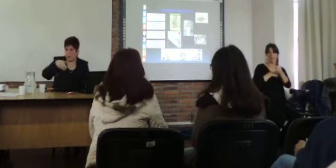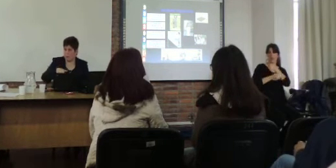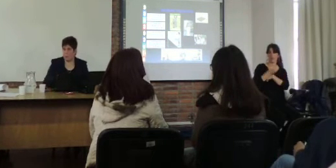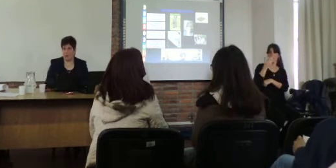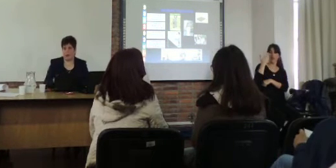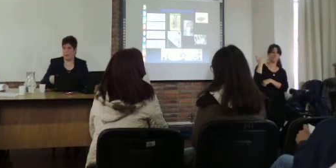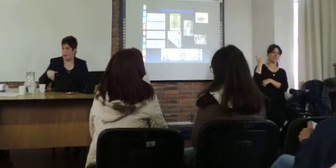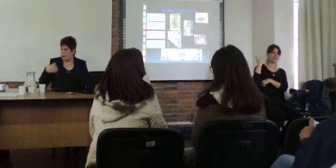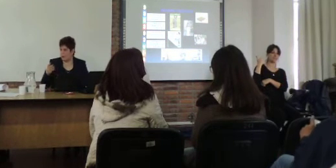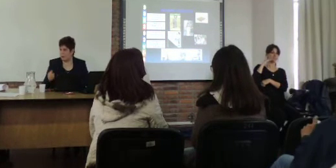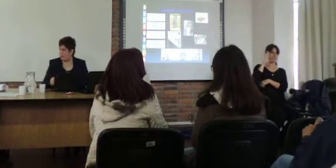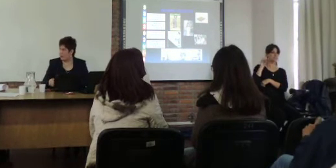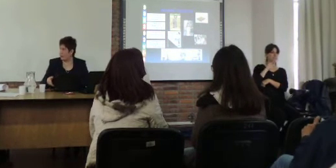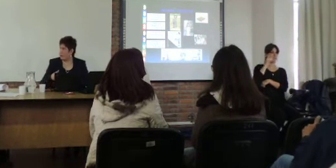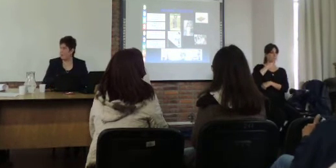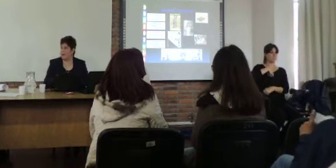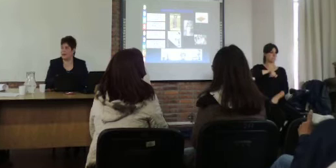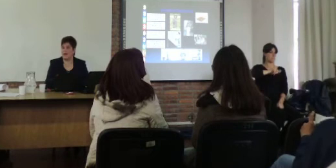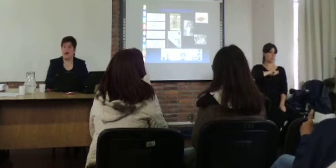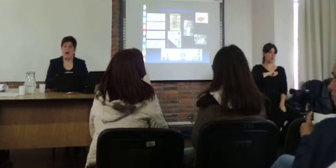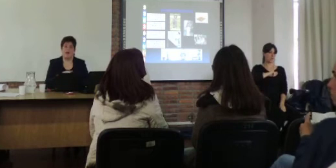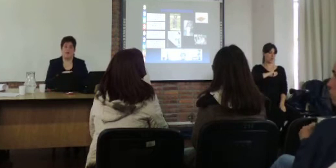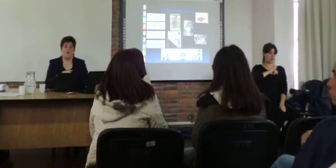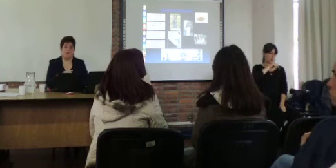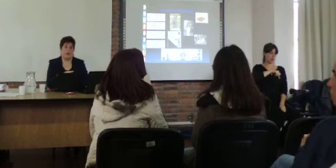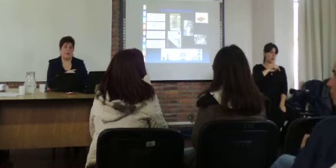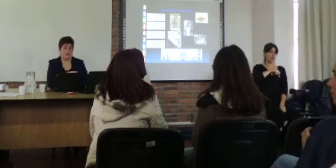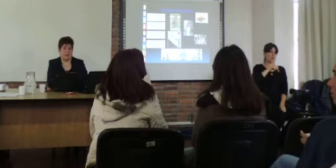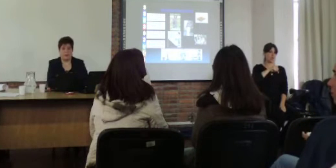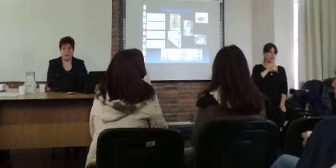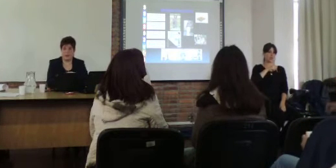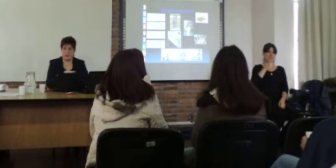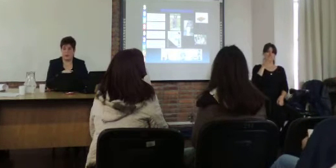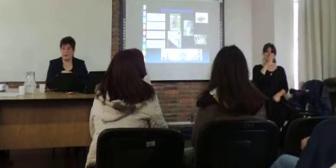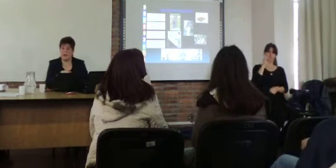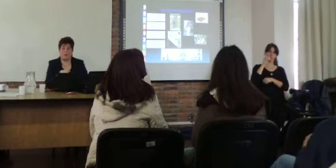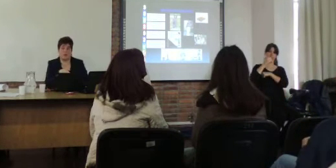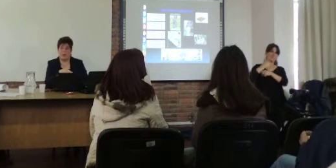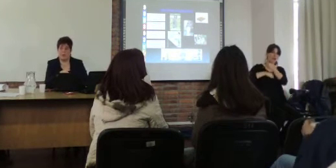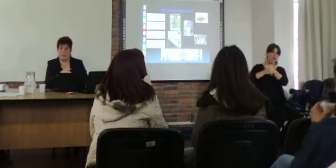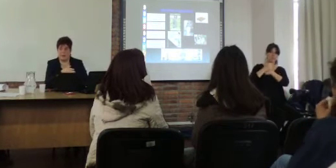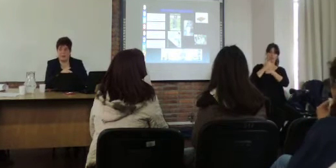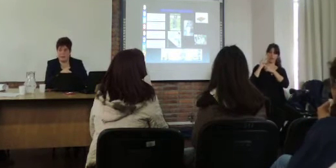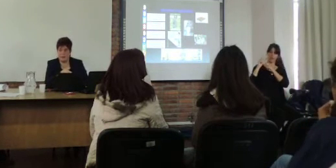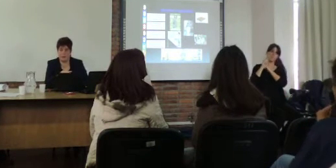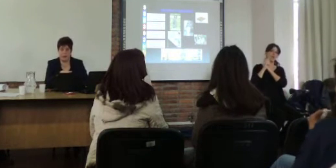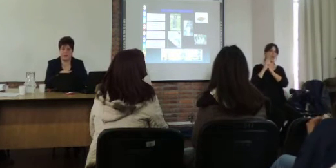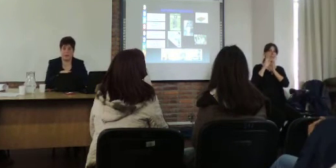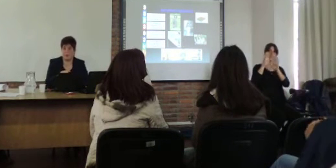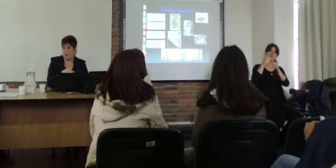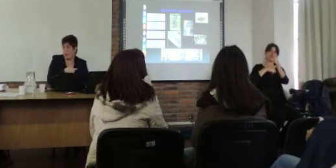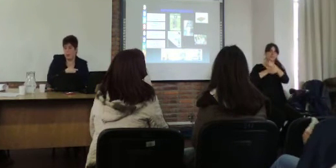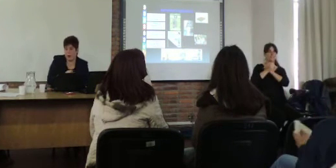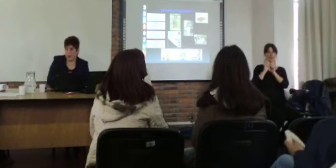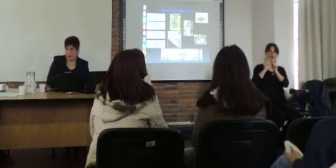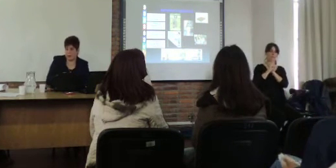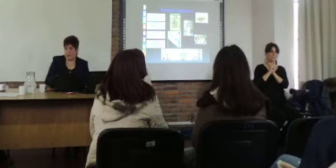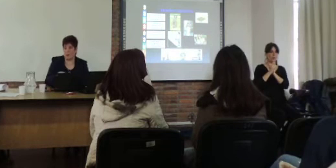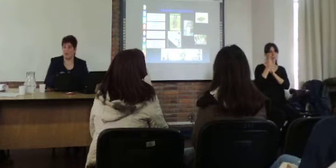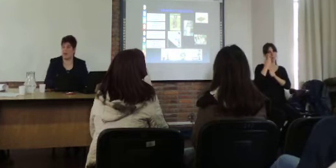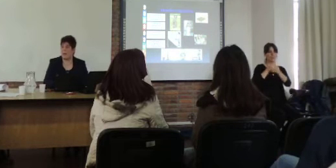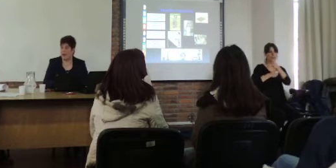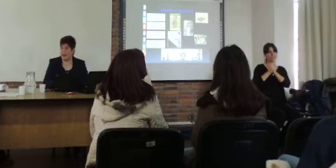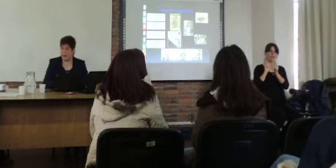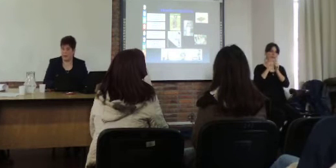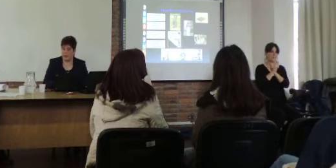atrás, por ejemplo, en el español del Río de la Plata, a cómo se habló hace 50 años atrás, a cómo se habló hace 10 años atrás, a cómo se habló un año atrás,